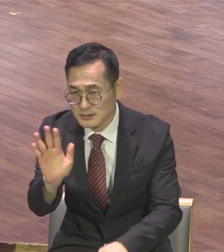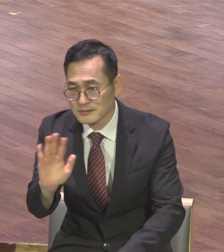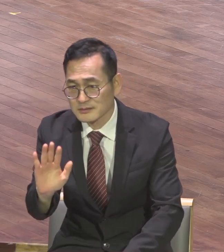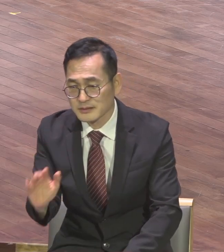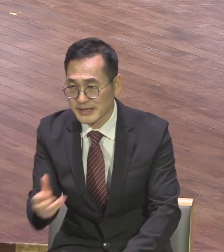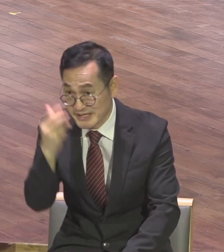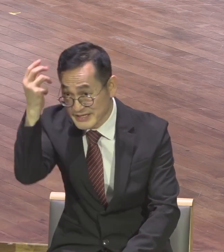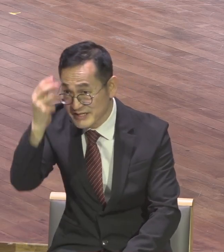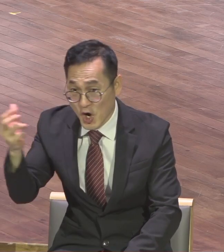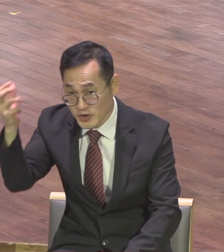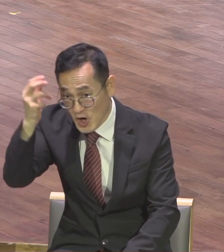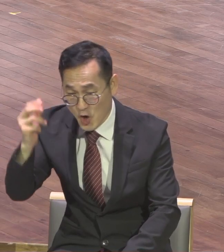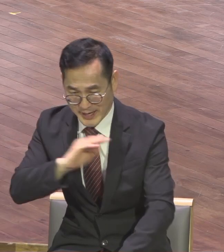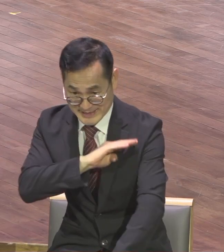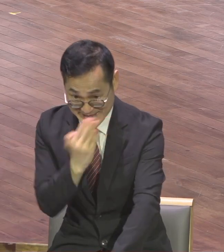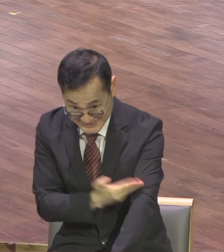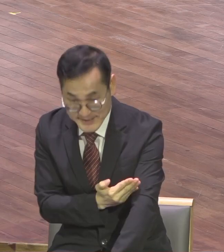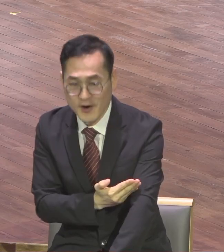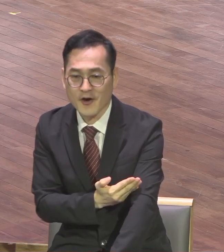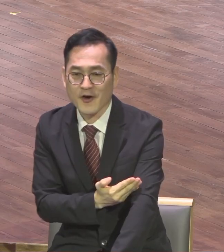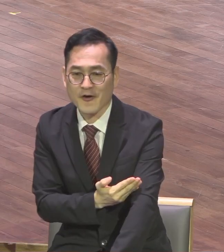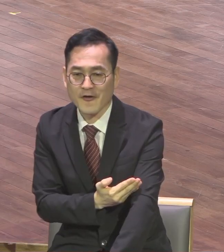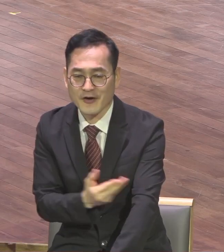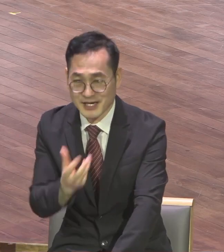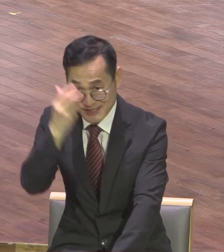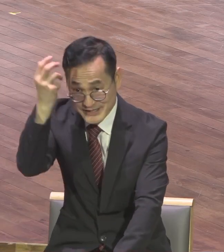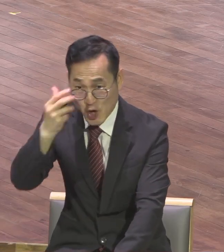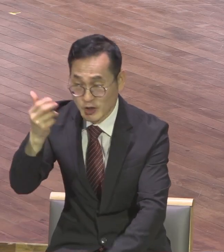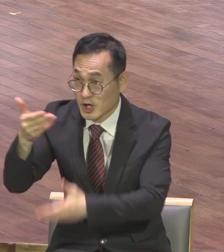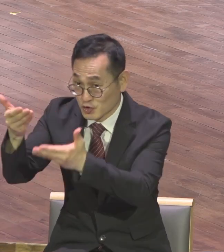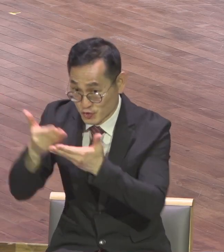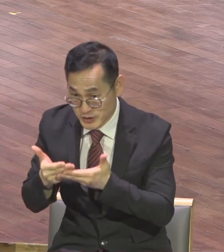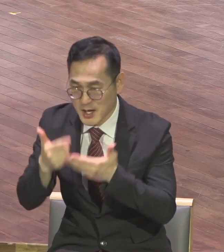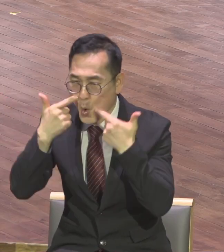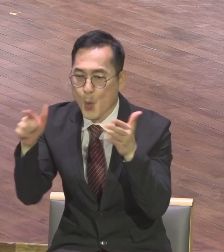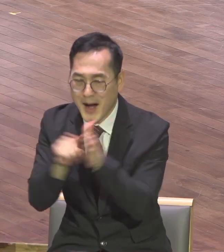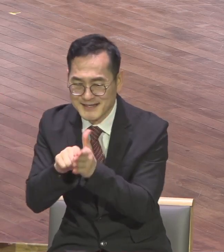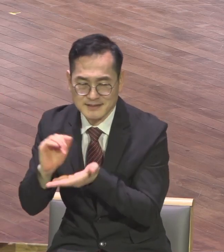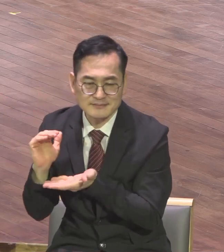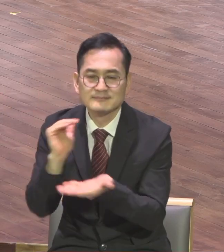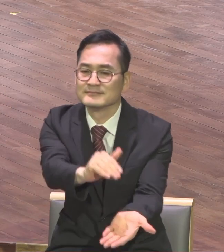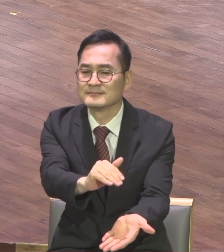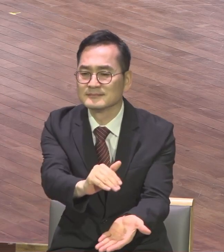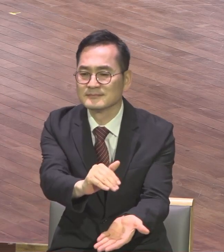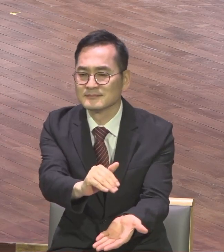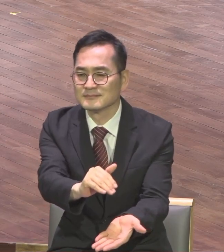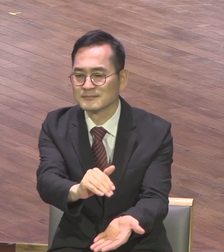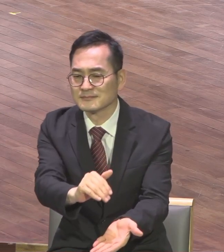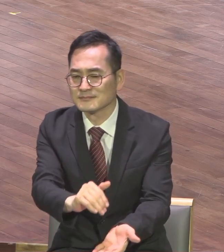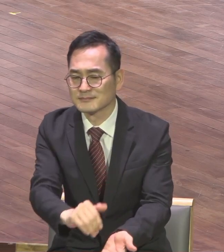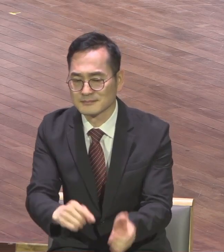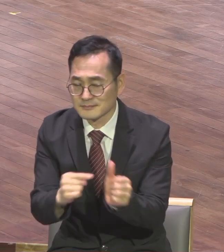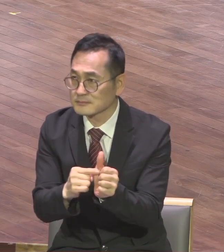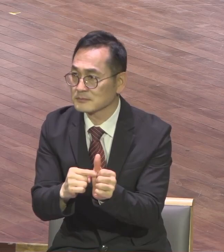성령의 능력과 성령이 주시는 큰 확신으로 선포되었다.